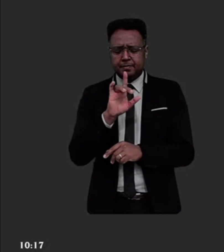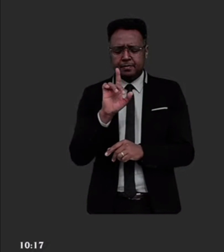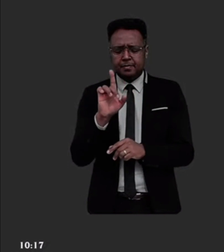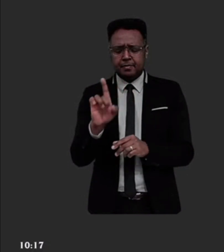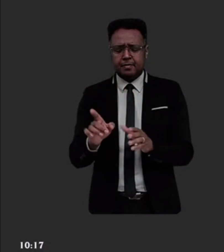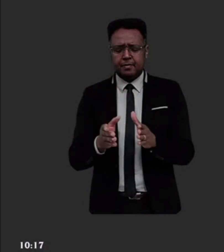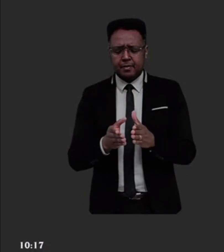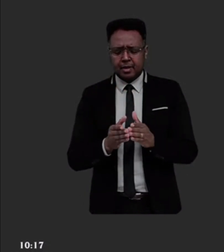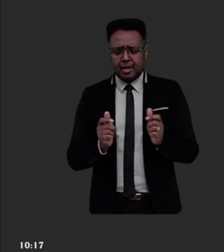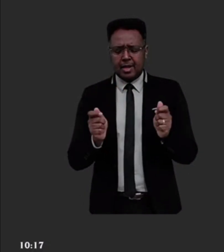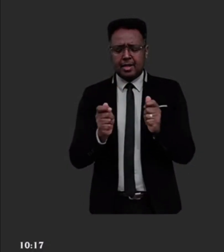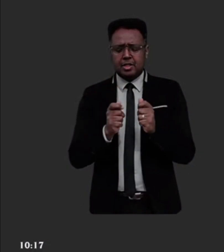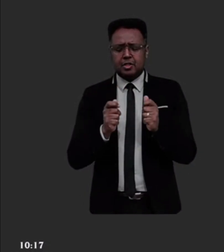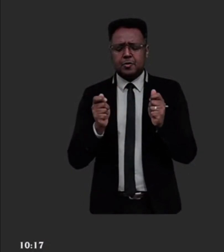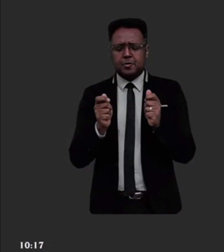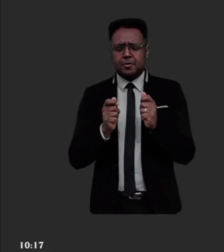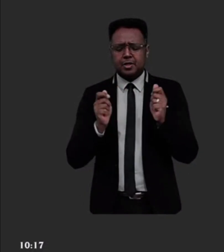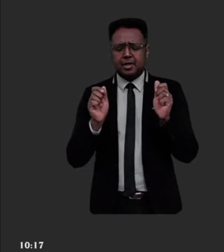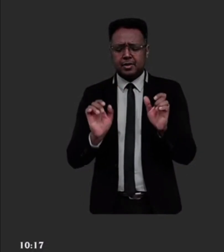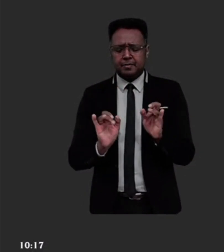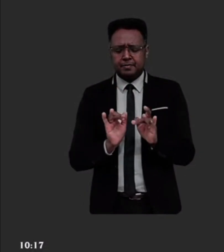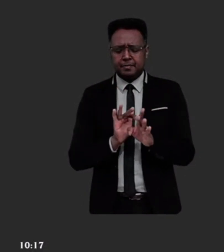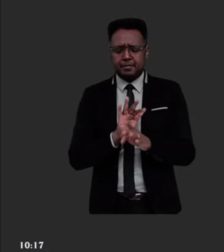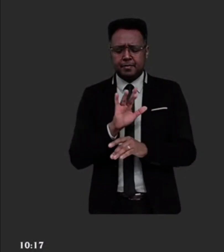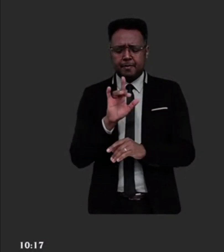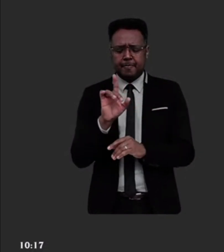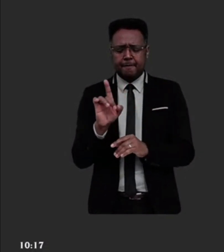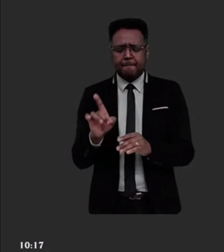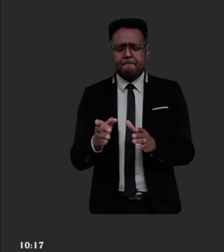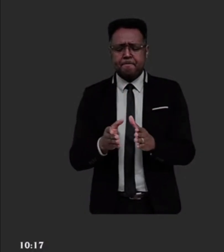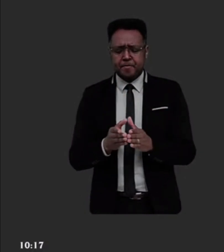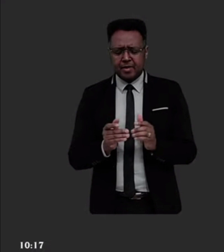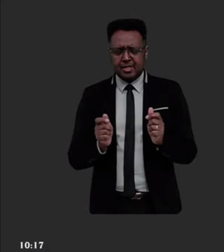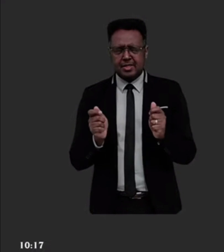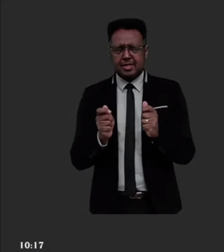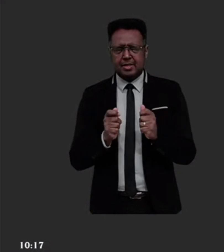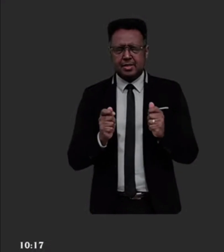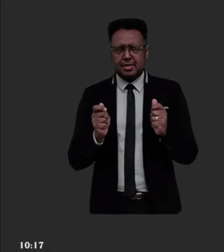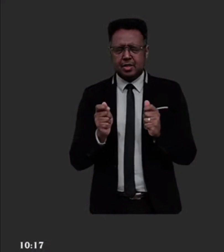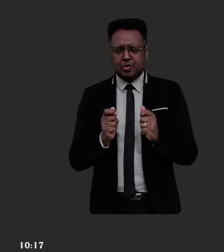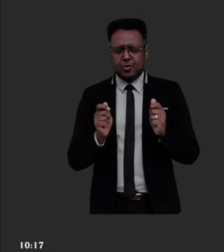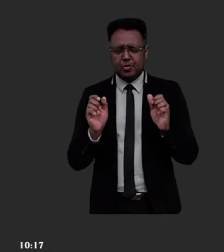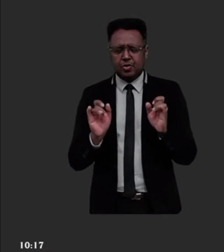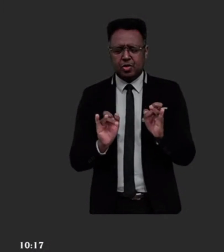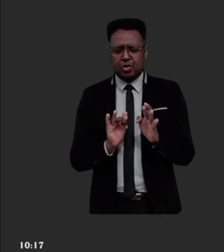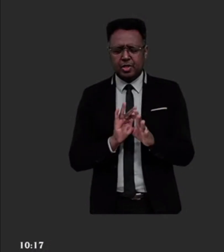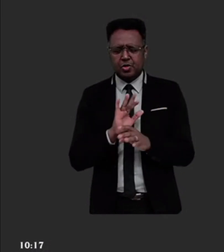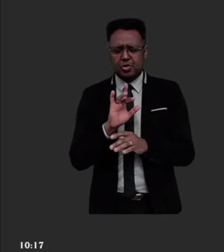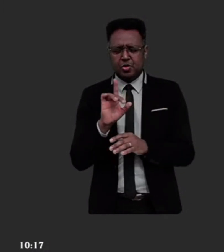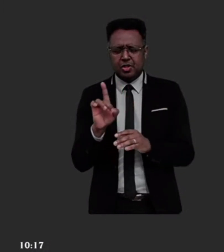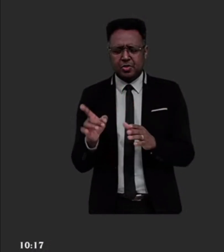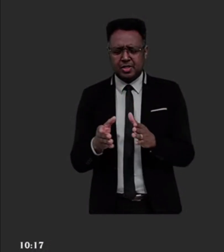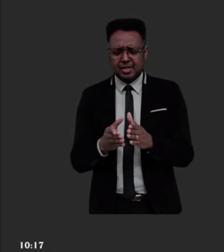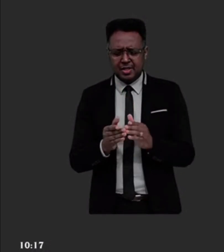Filho de Deus. Aleluia. Glória a Deus. Aleluia, glória a Jesus. Santo